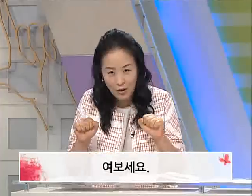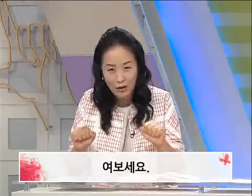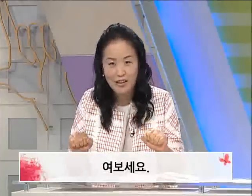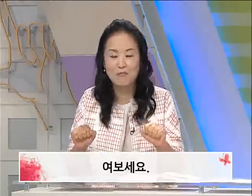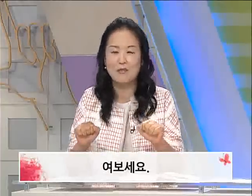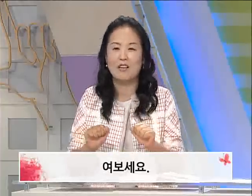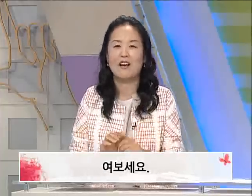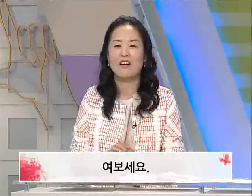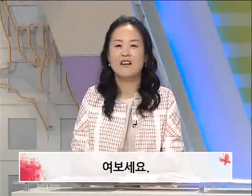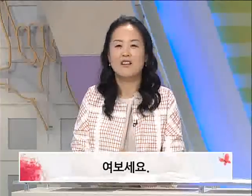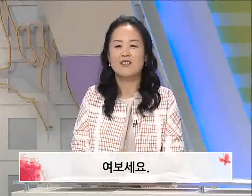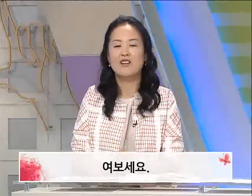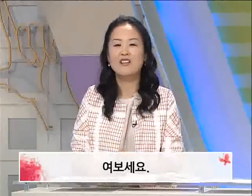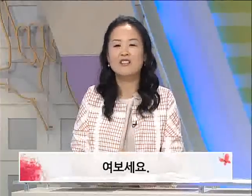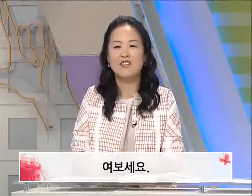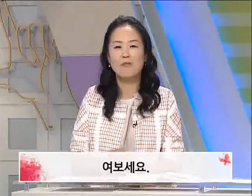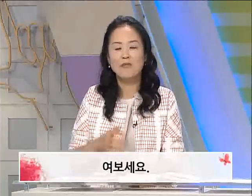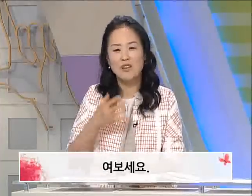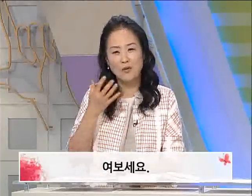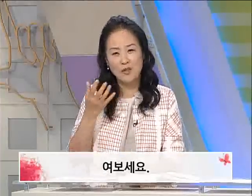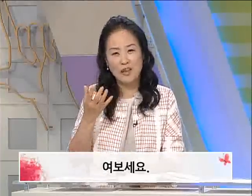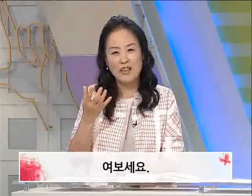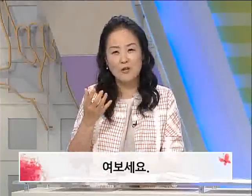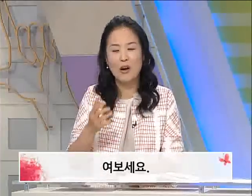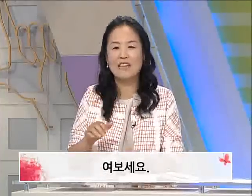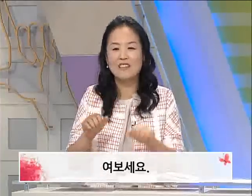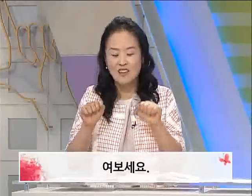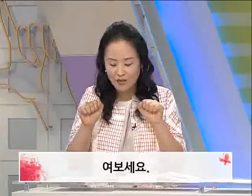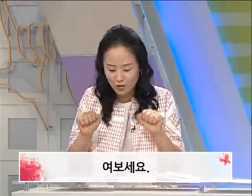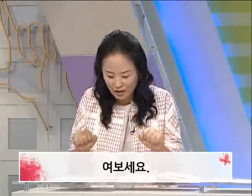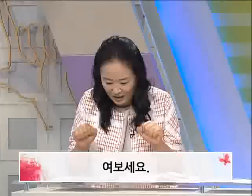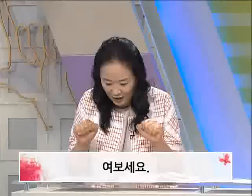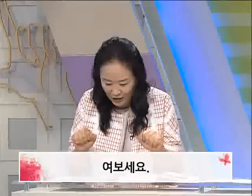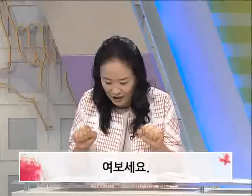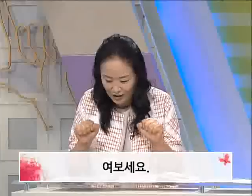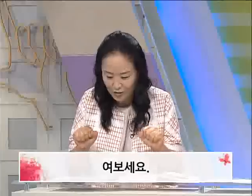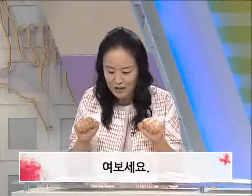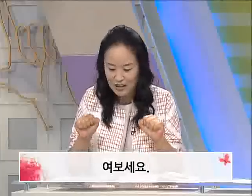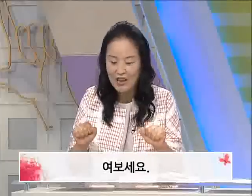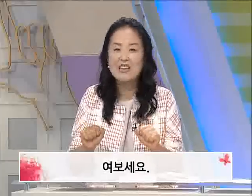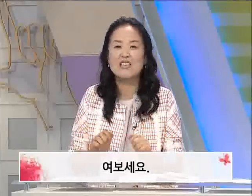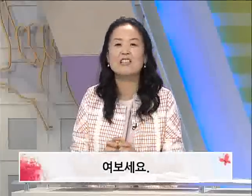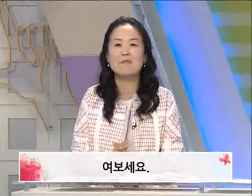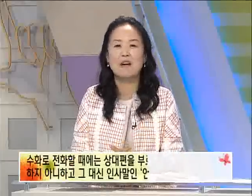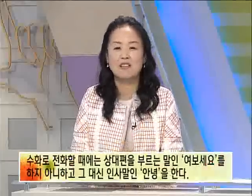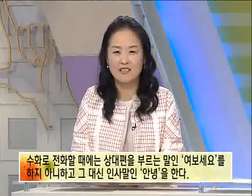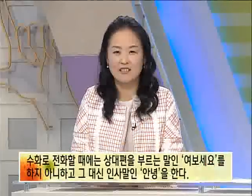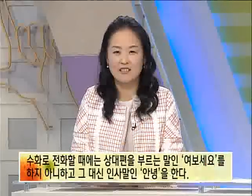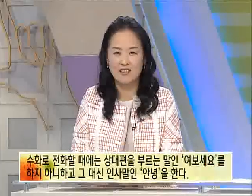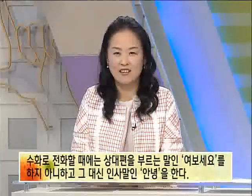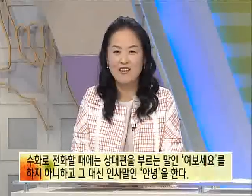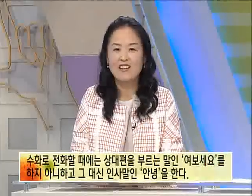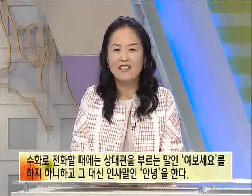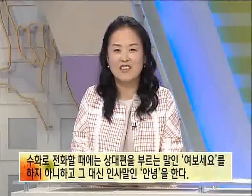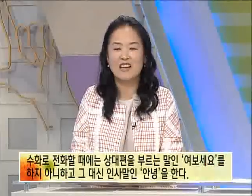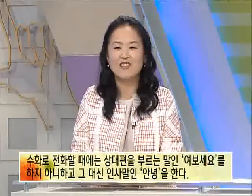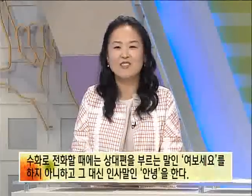라고 하게 됩니다. 청인들처럼 여보세요 하지 않고 안녕 수화를 사용하게 되는 겁니다. 인사말을 쓴다는 거. 자, 이것은